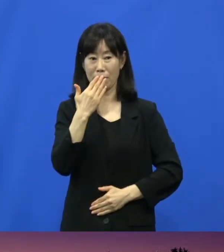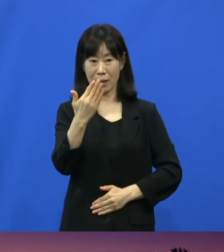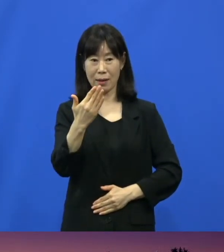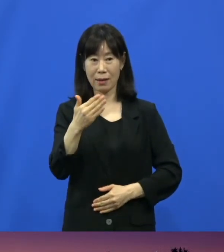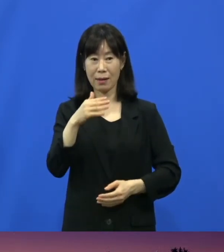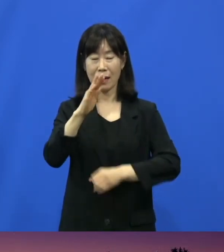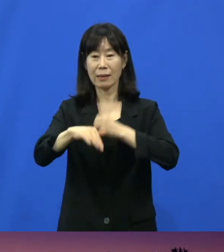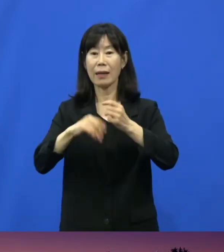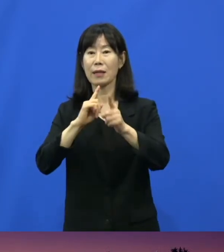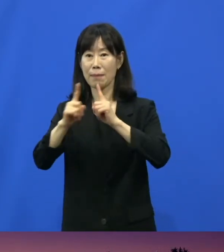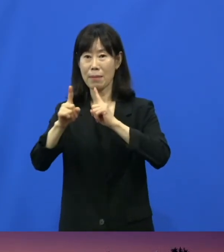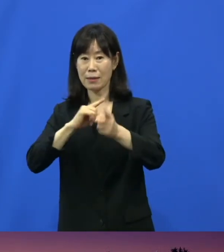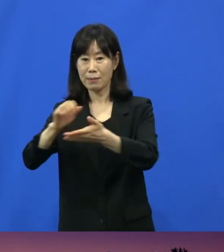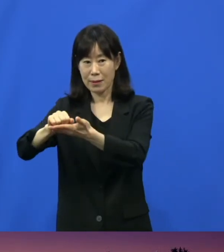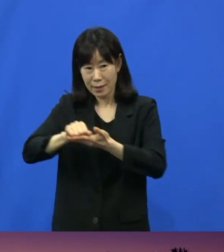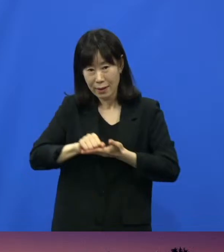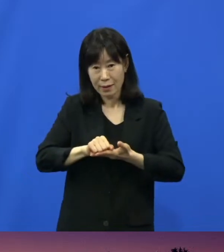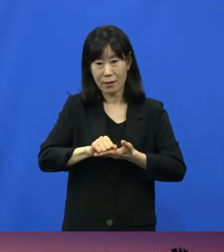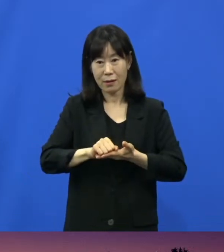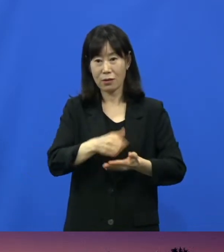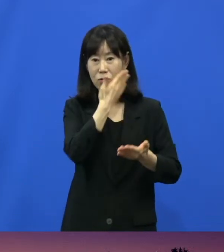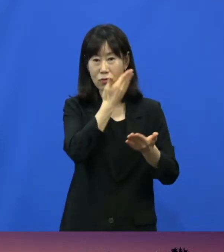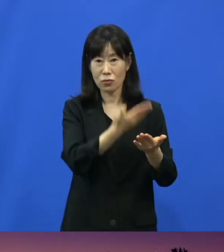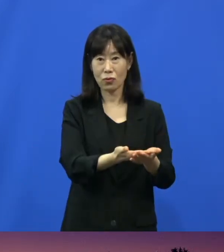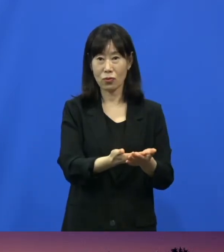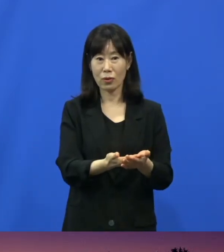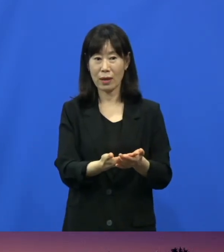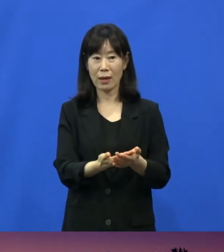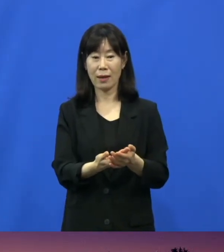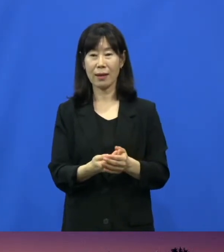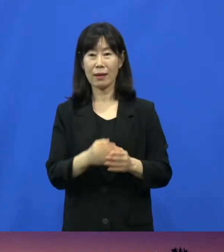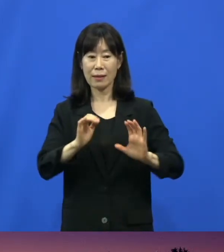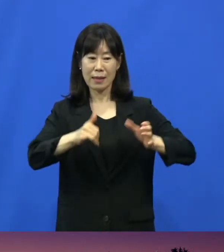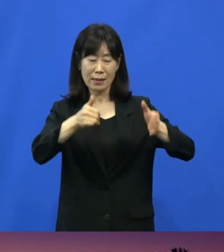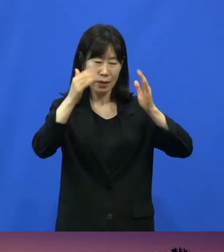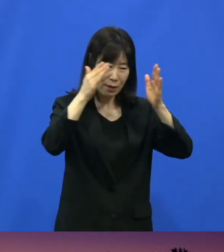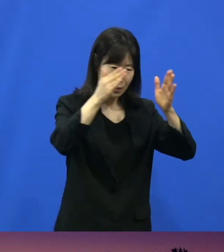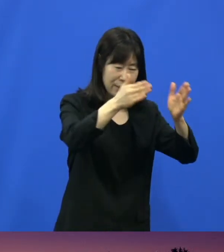말씀을 찾아야 돼요. 신자는. 다른 데로 도망가면 안 돼요.